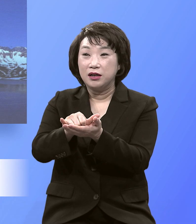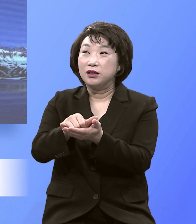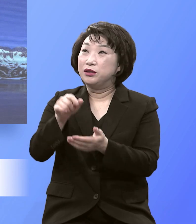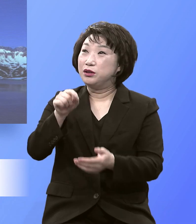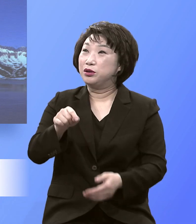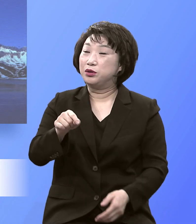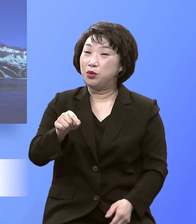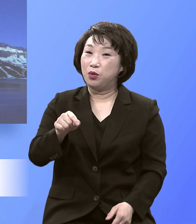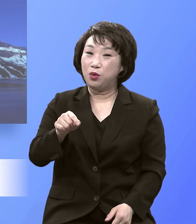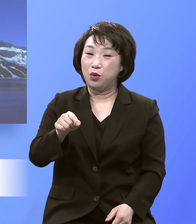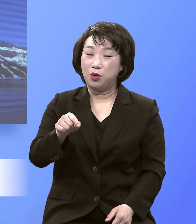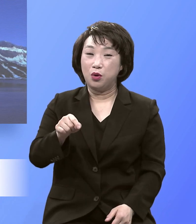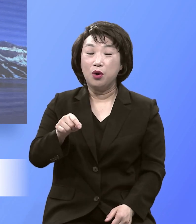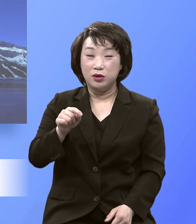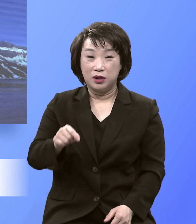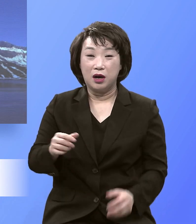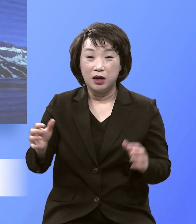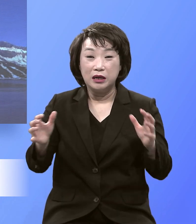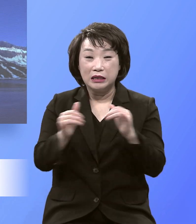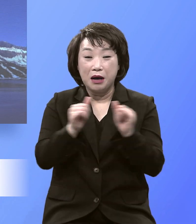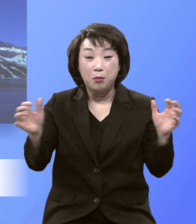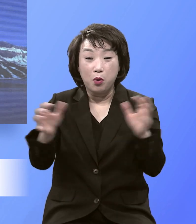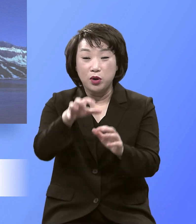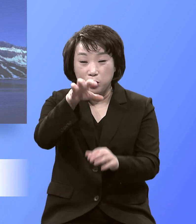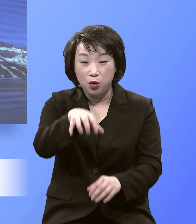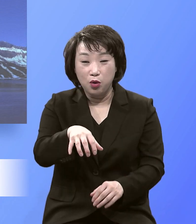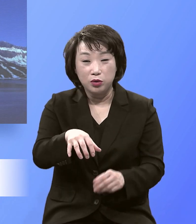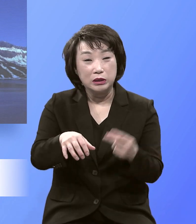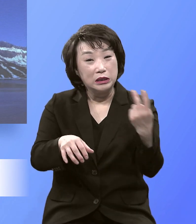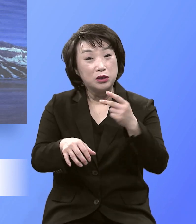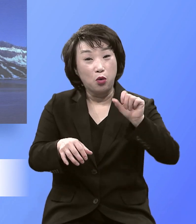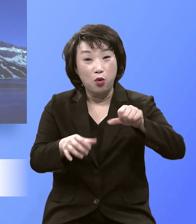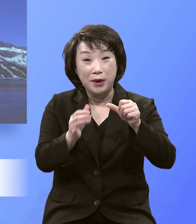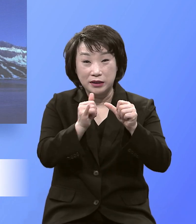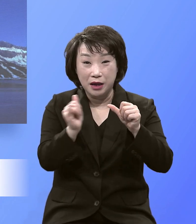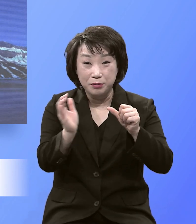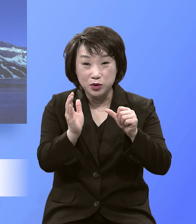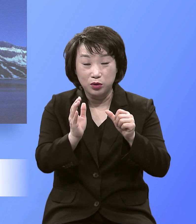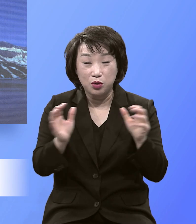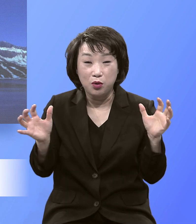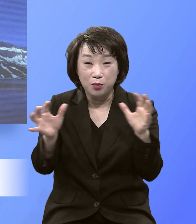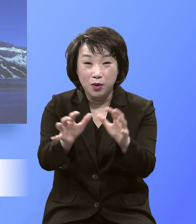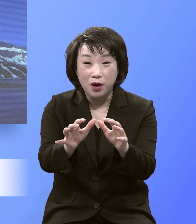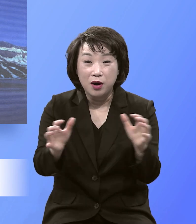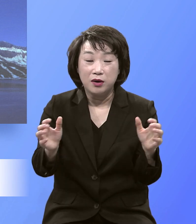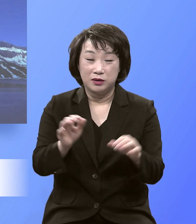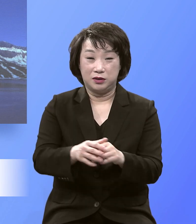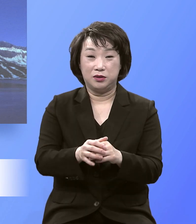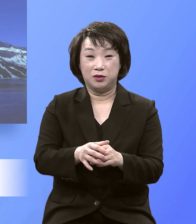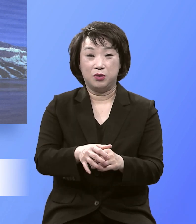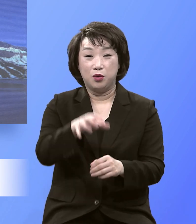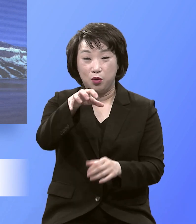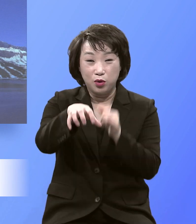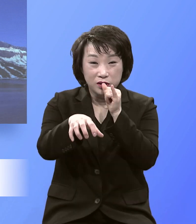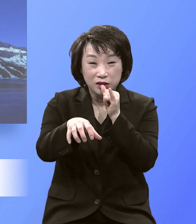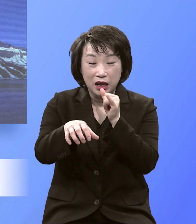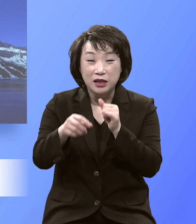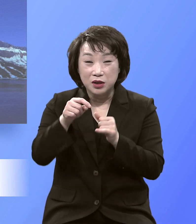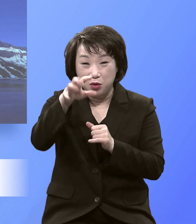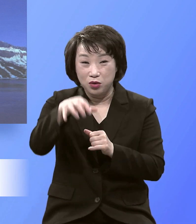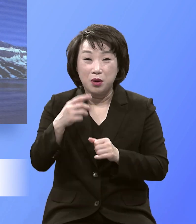그저 홀이 하나 있는데 한 2,500명 들어가는 홀입니다. 근데